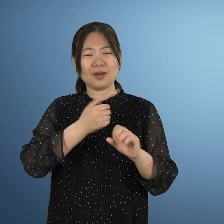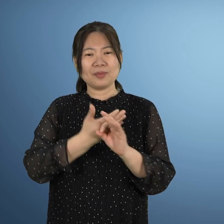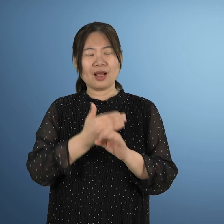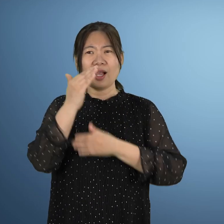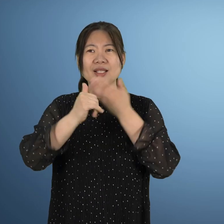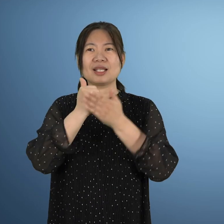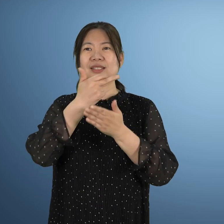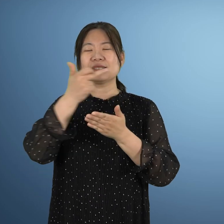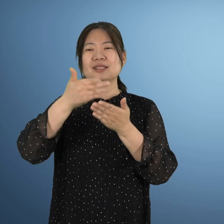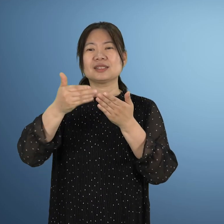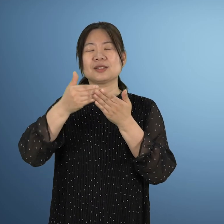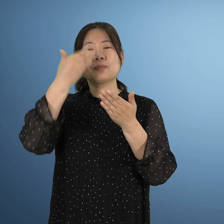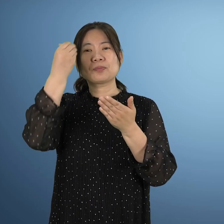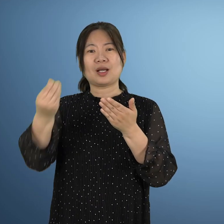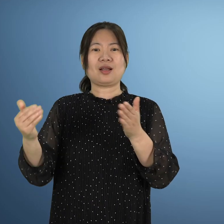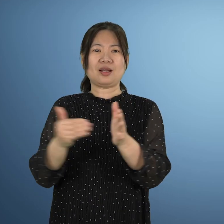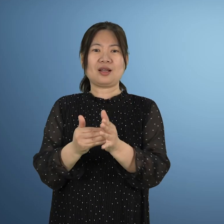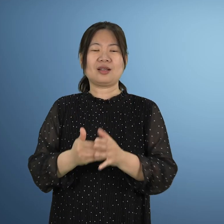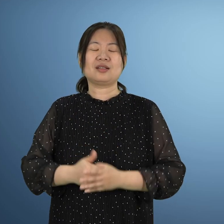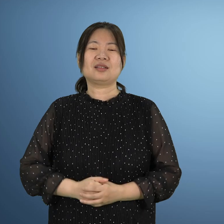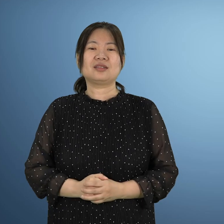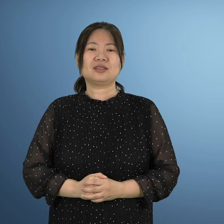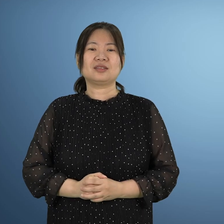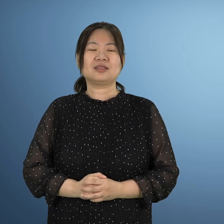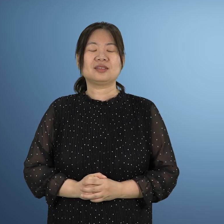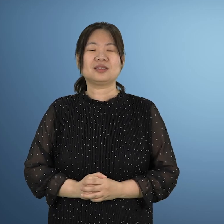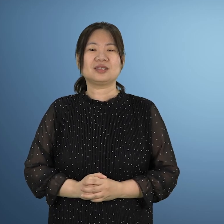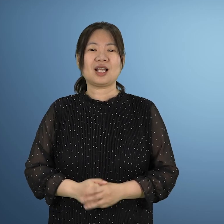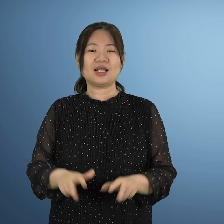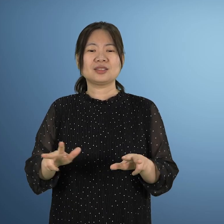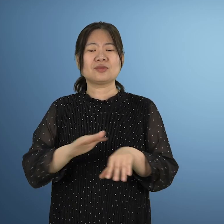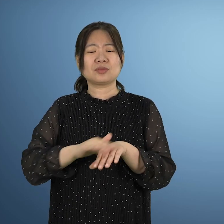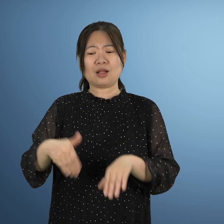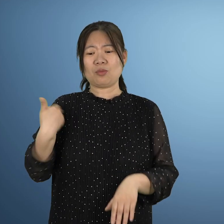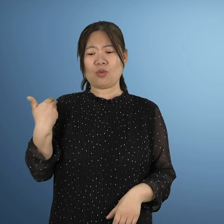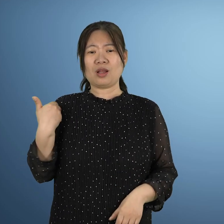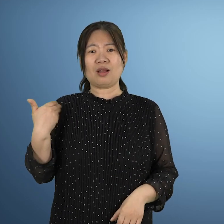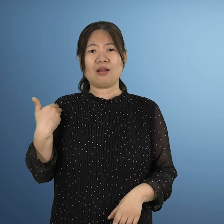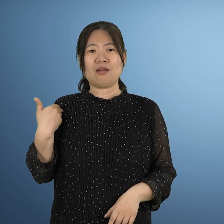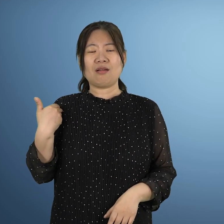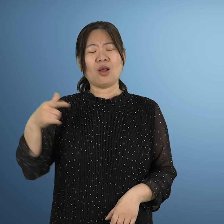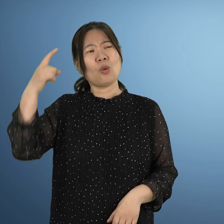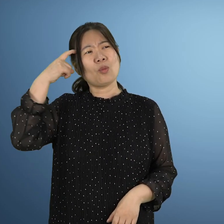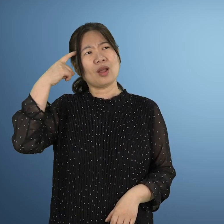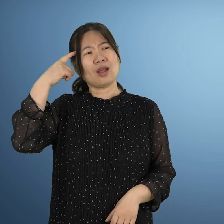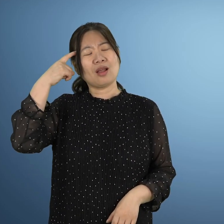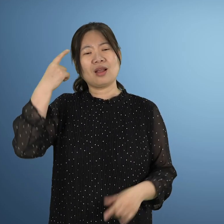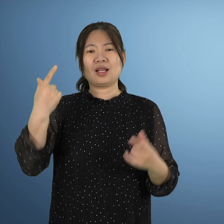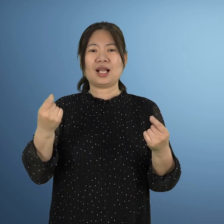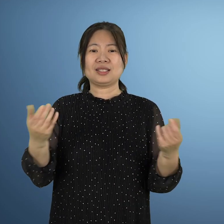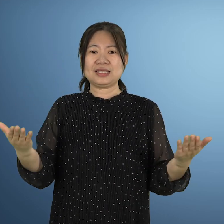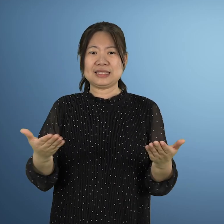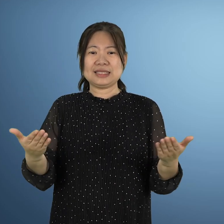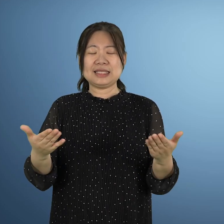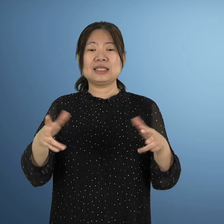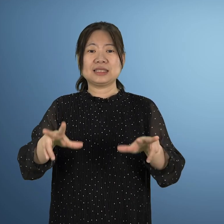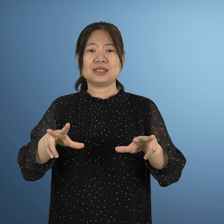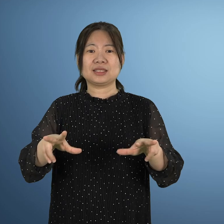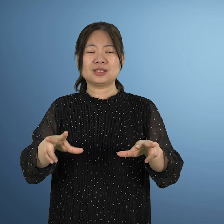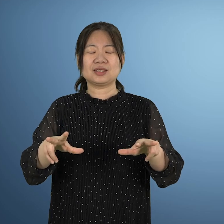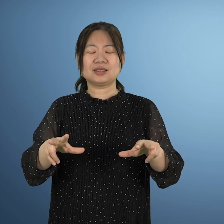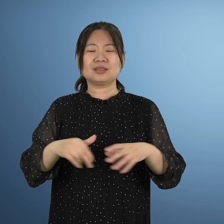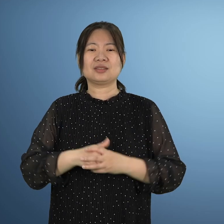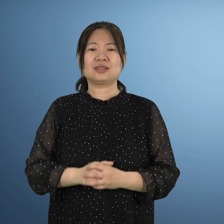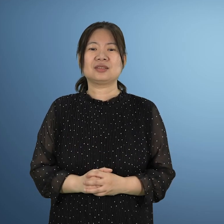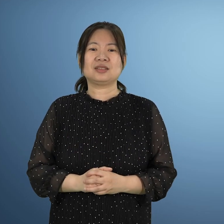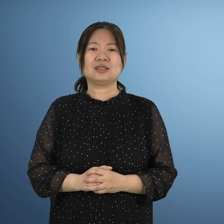큰 그림을 보게 된다. 그렇게 지금 잘 모르지만 왜 이런 일이 지금